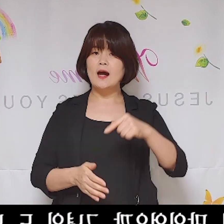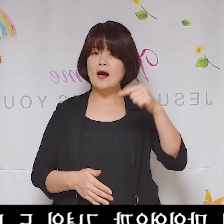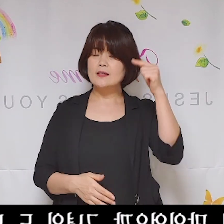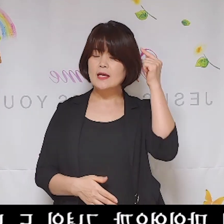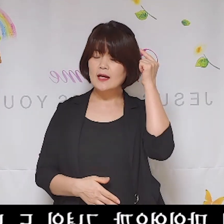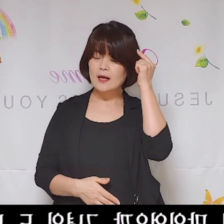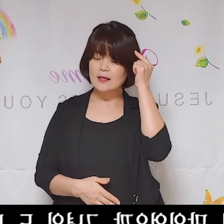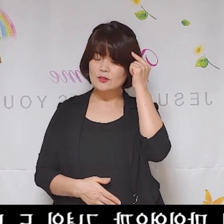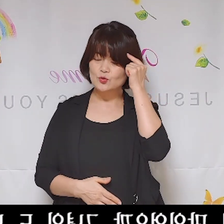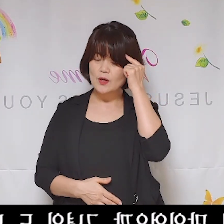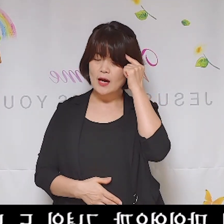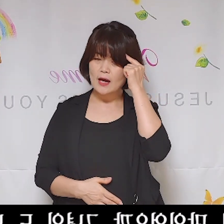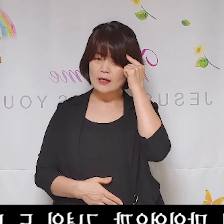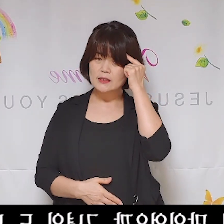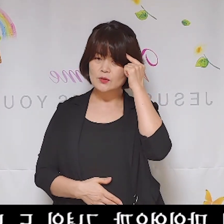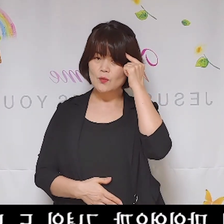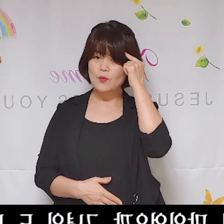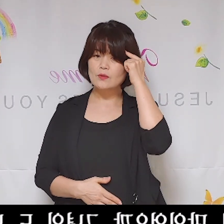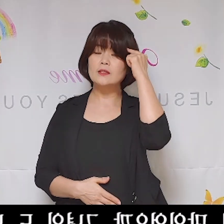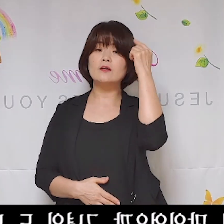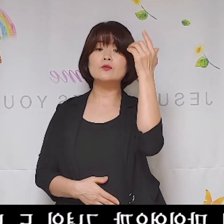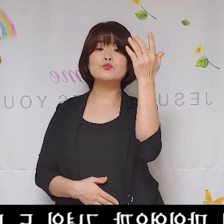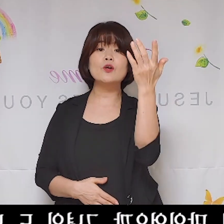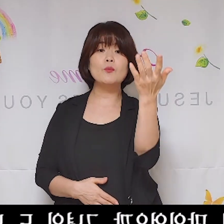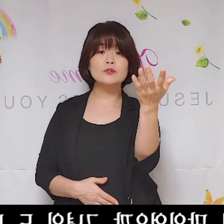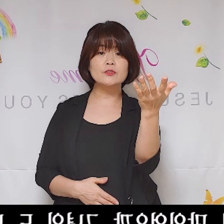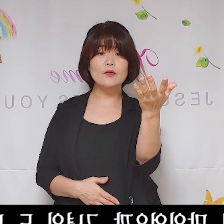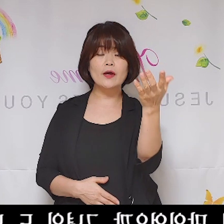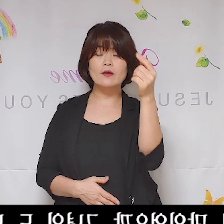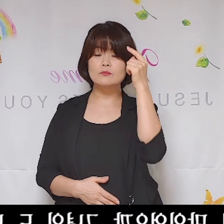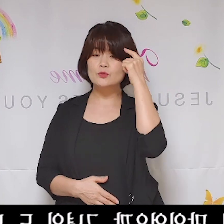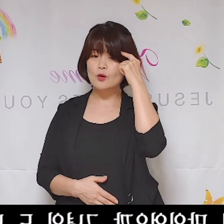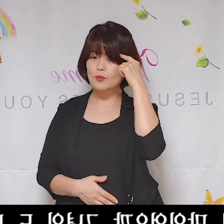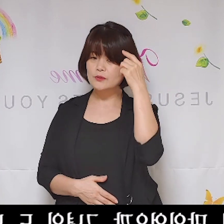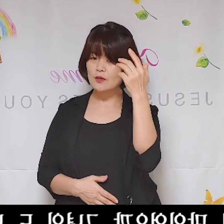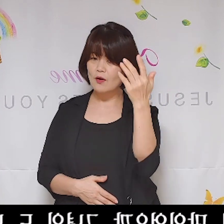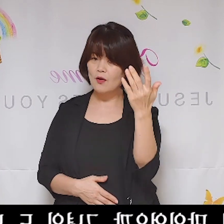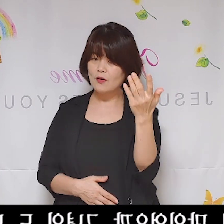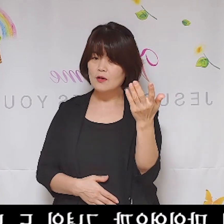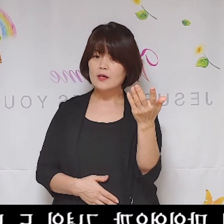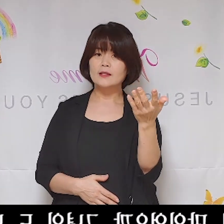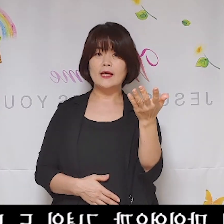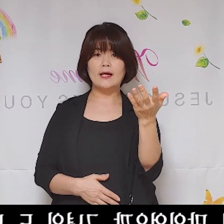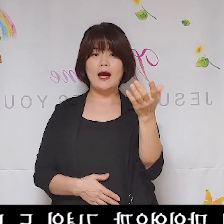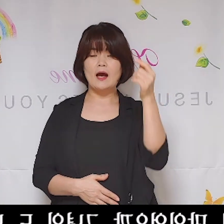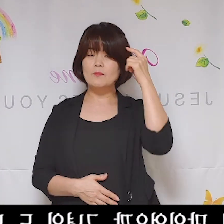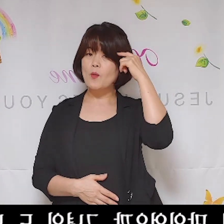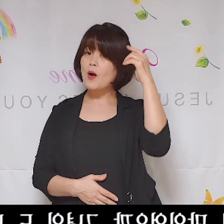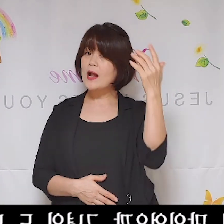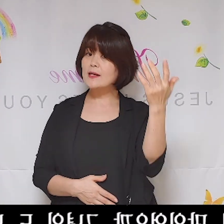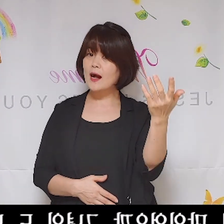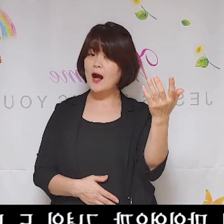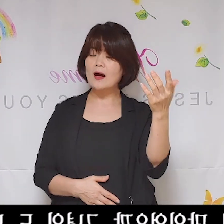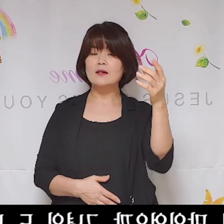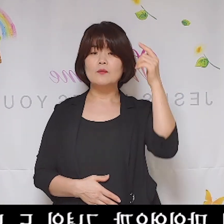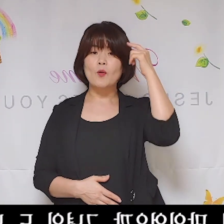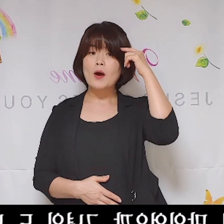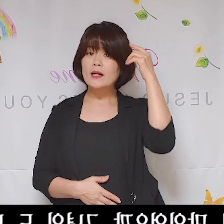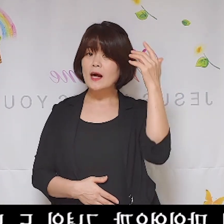마음이었을까 생각하는 수화 하시고 그거를 물어보는 거예요. 물어보는 거. 내가 뭐뭐 할까? 뭐뭐